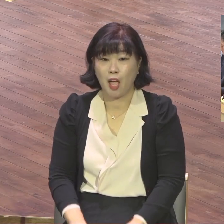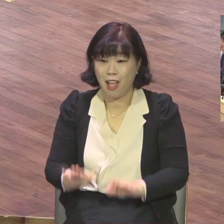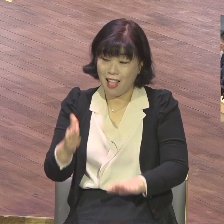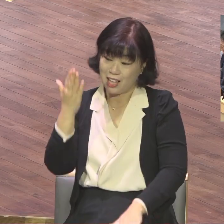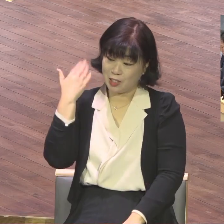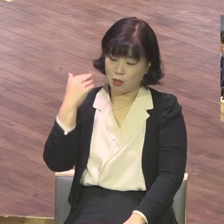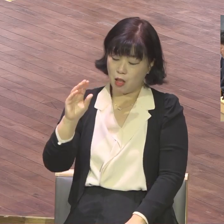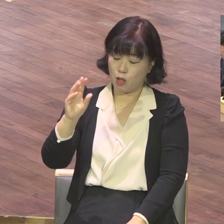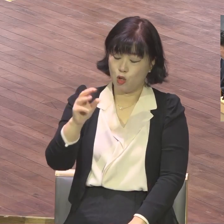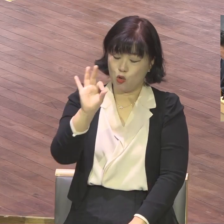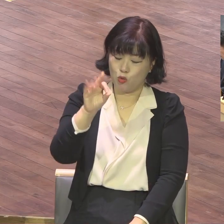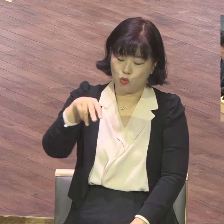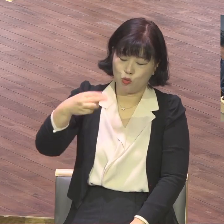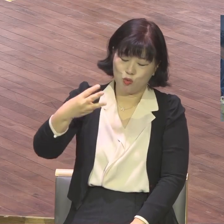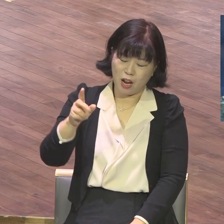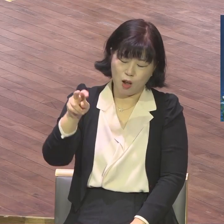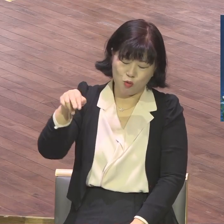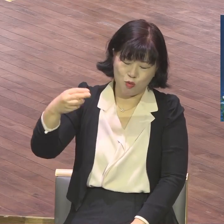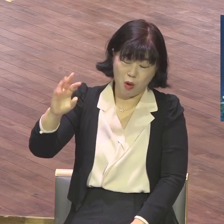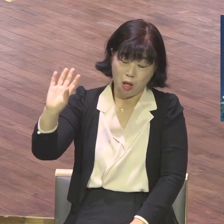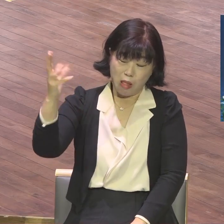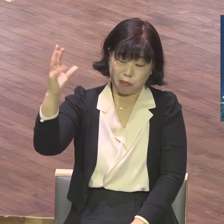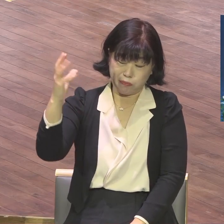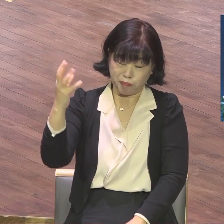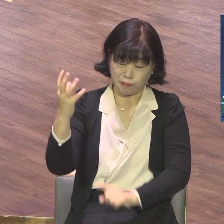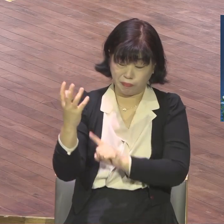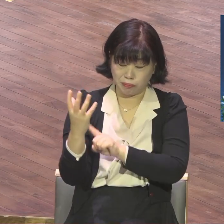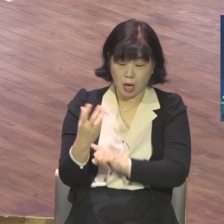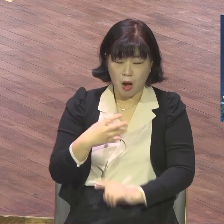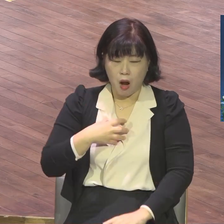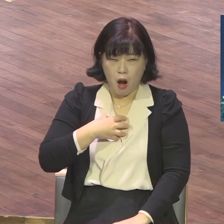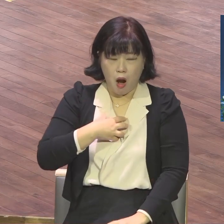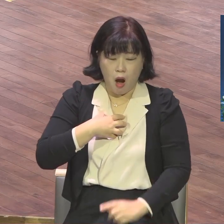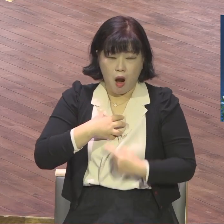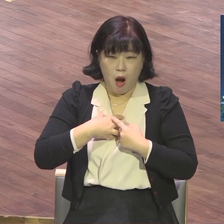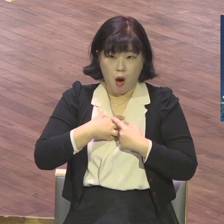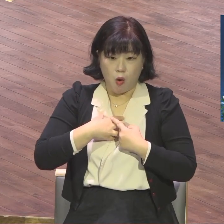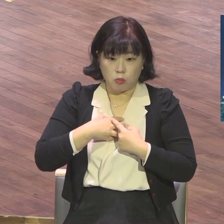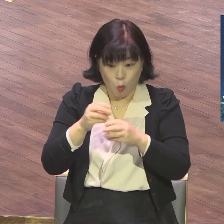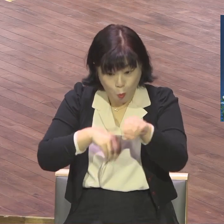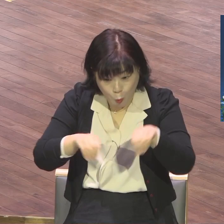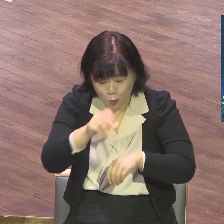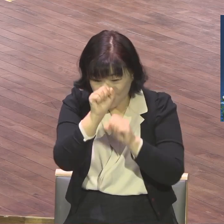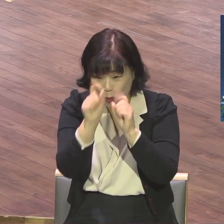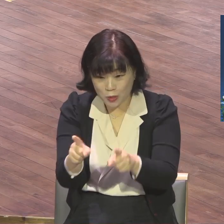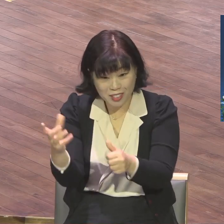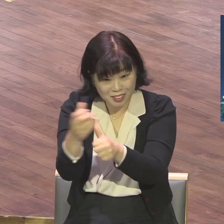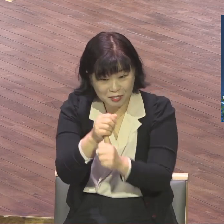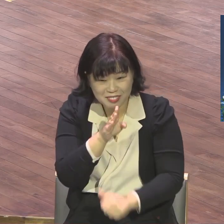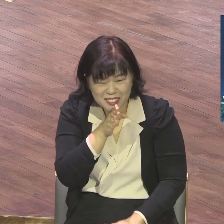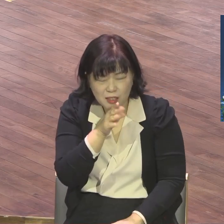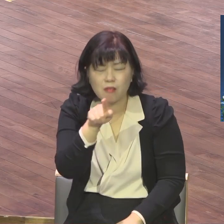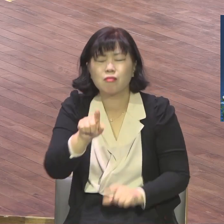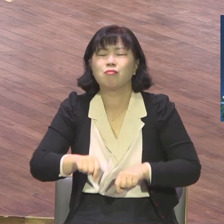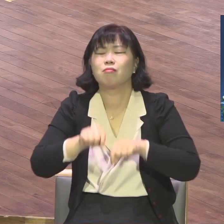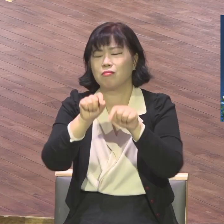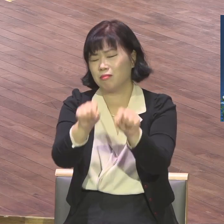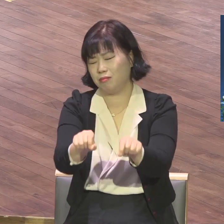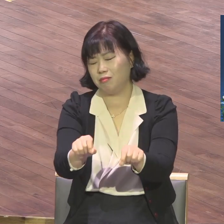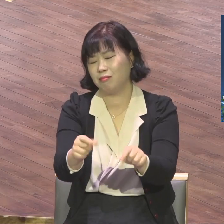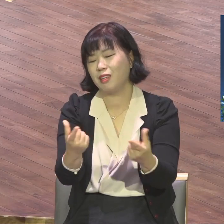죽을 것 같습니까? 하늘이 무너지고 땅이 꺼집니까? 밥맛도 없고 잠도 오지 않고